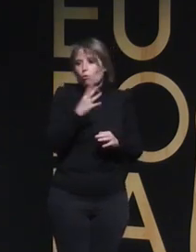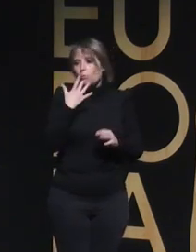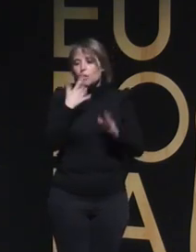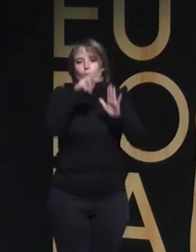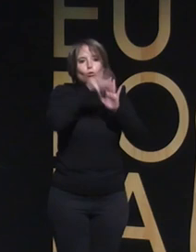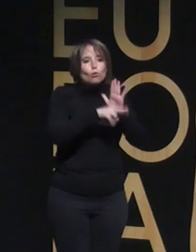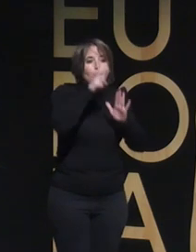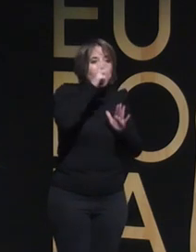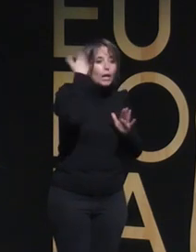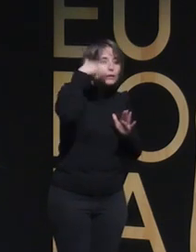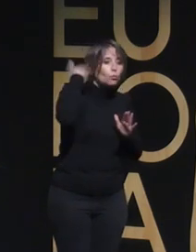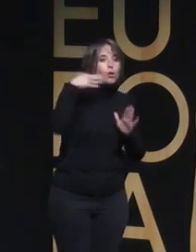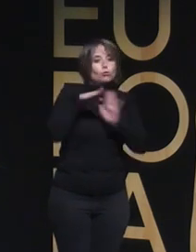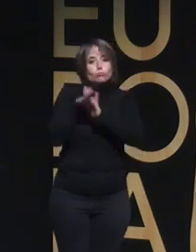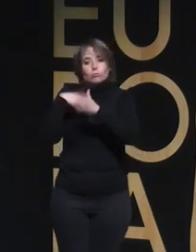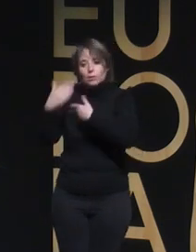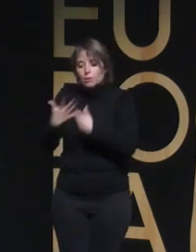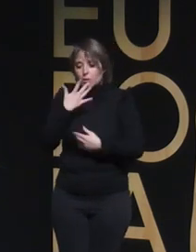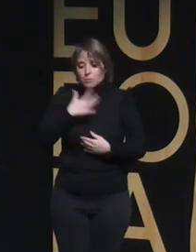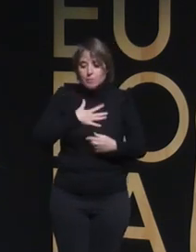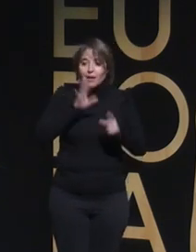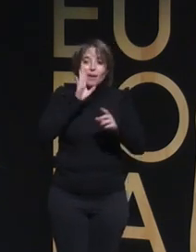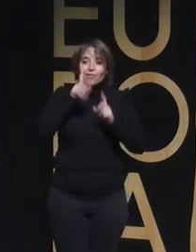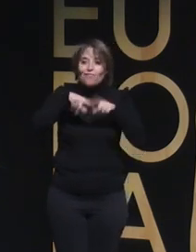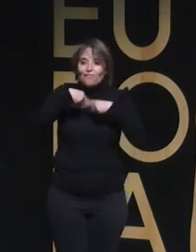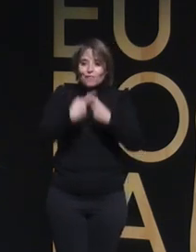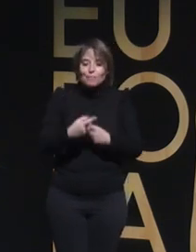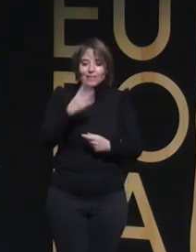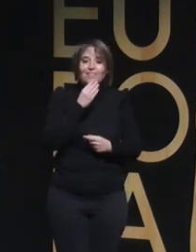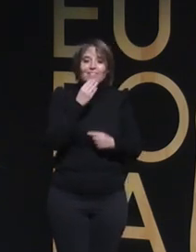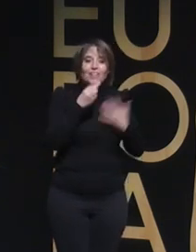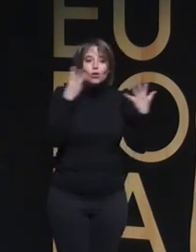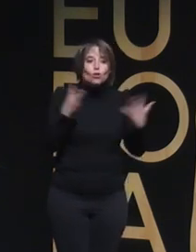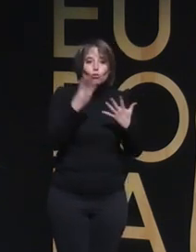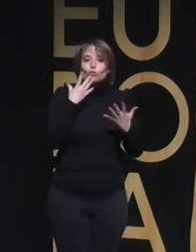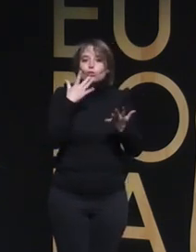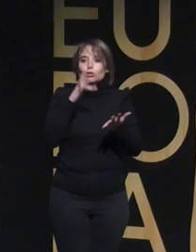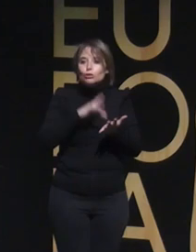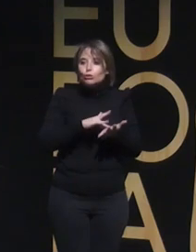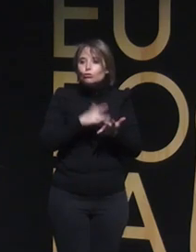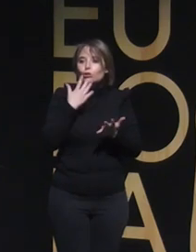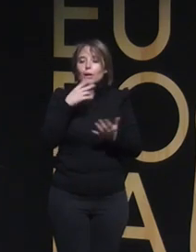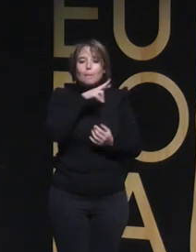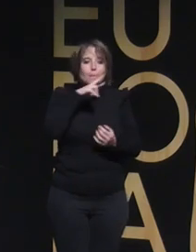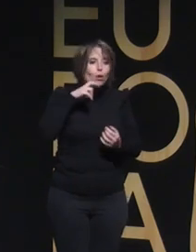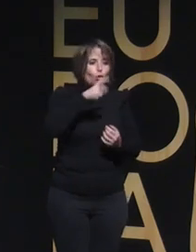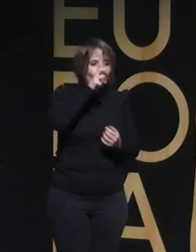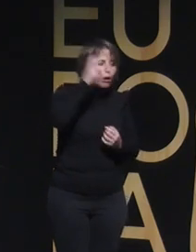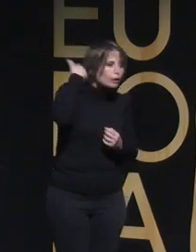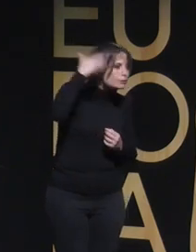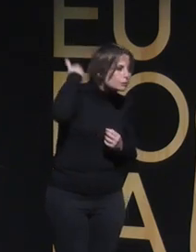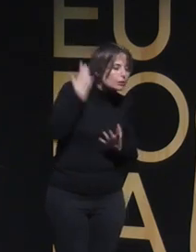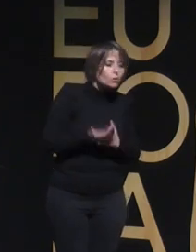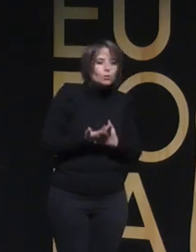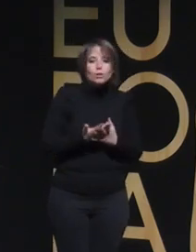ha quedado obsoleta. Para mí, por ejemplo, la familia que habéis comentado de los niños de 8 años, en un momento determinado puede que ese valor se quede obsoleto. Si